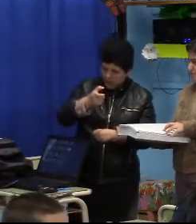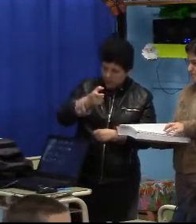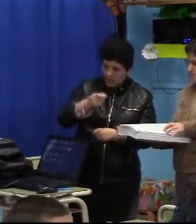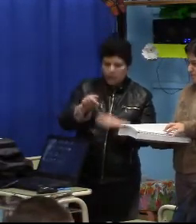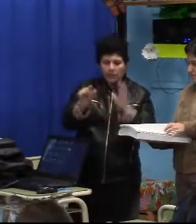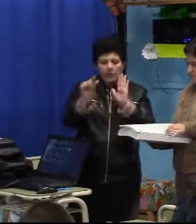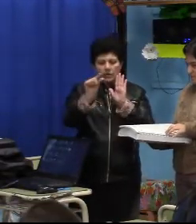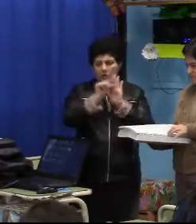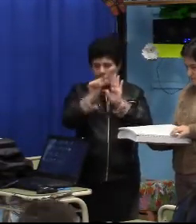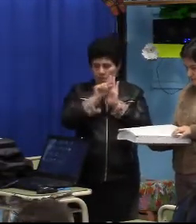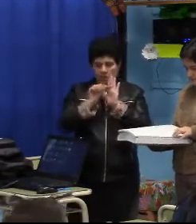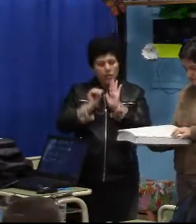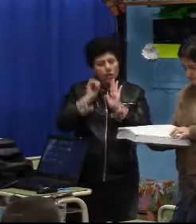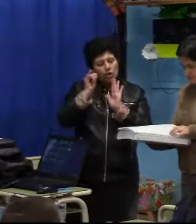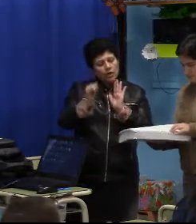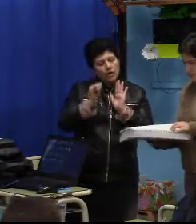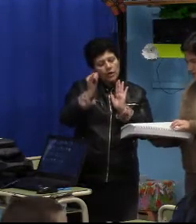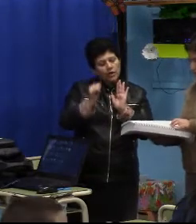versículo